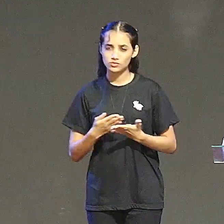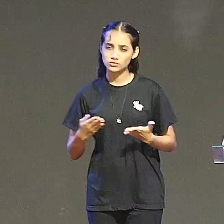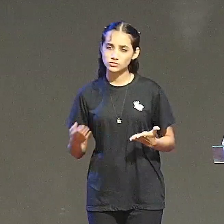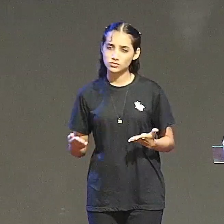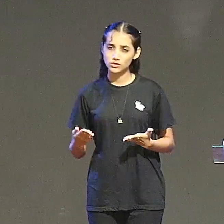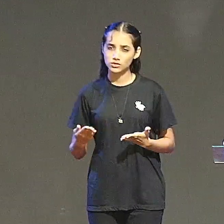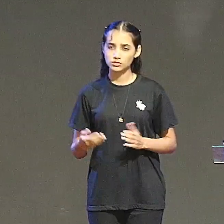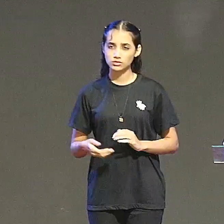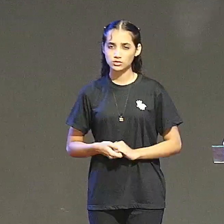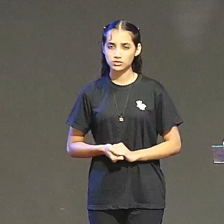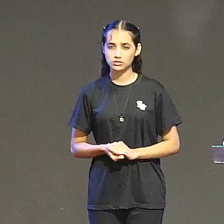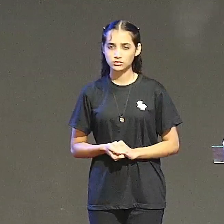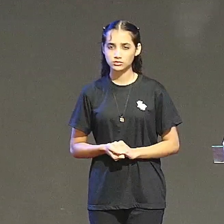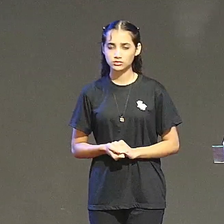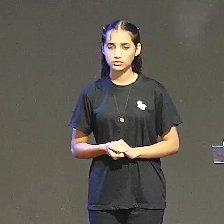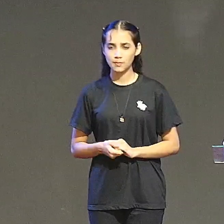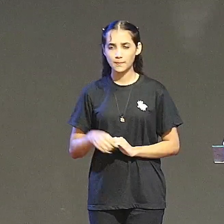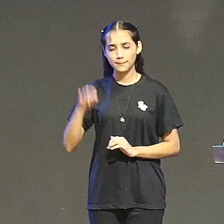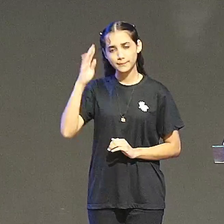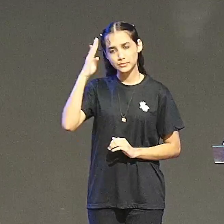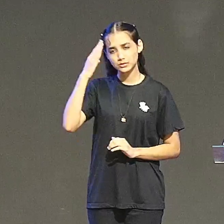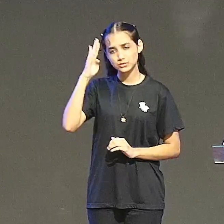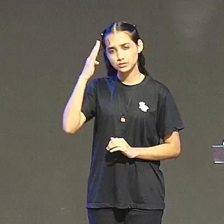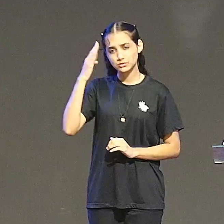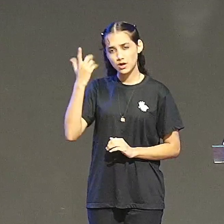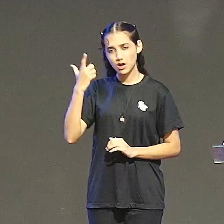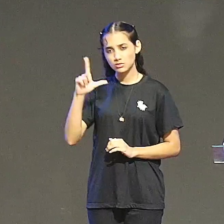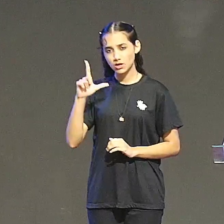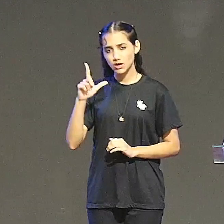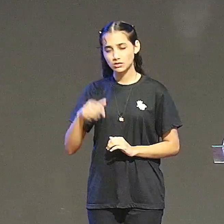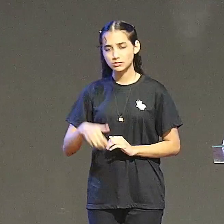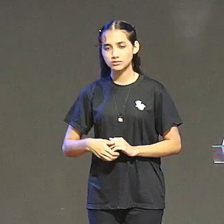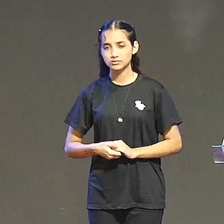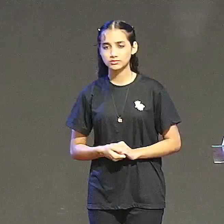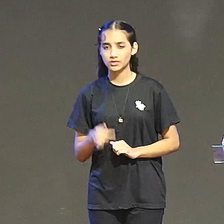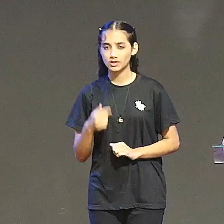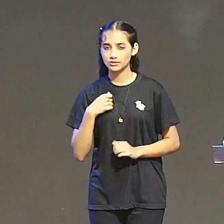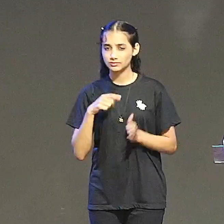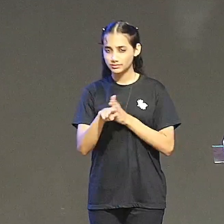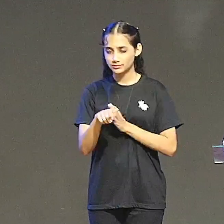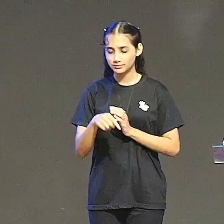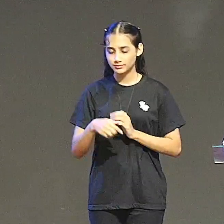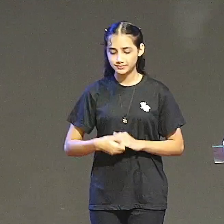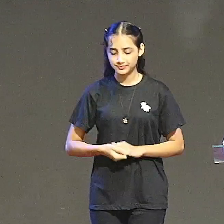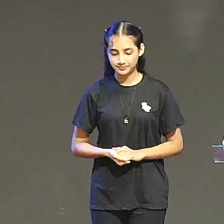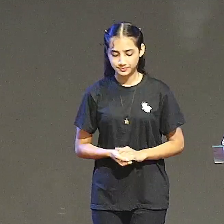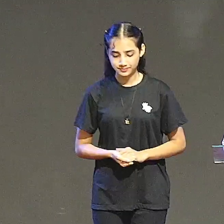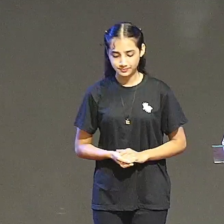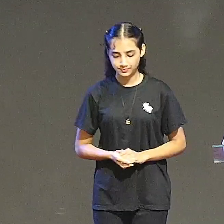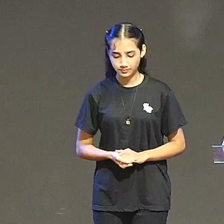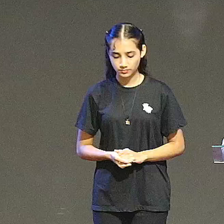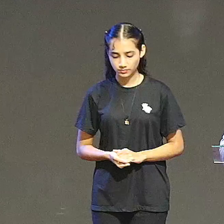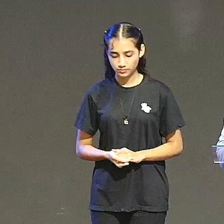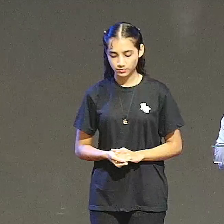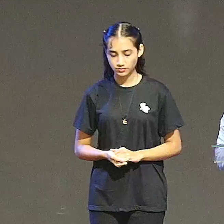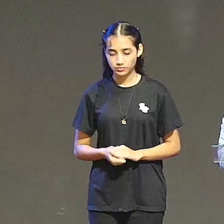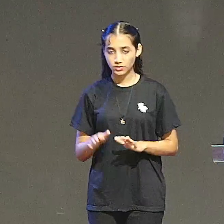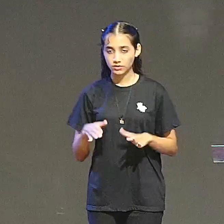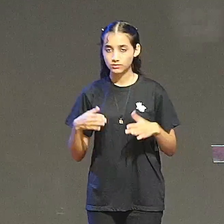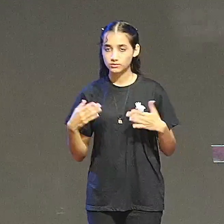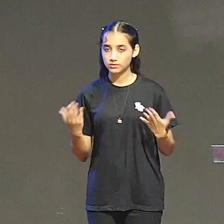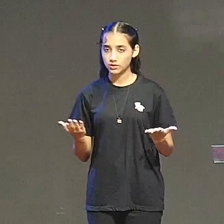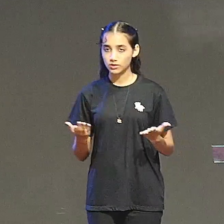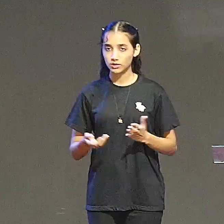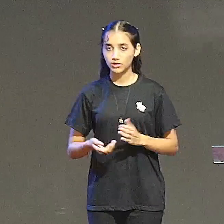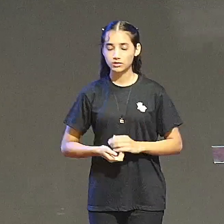2000 M se fosse o sol você veria no escuro não é E aí